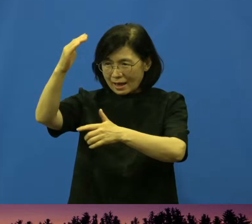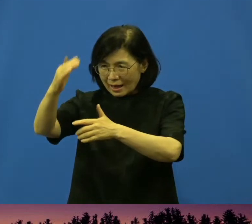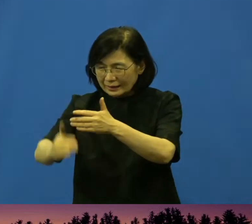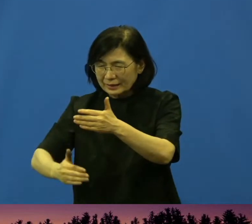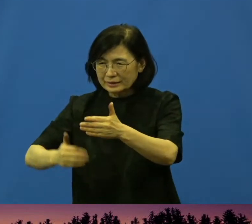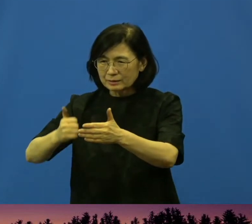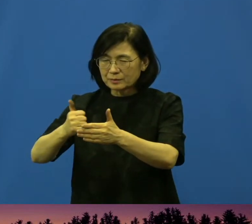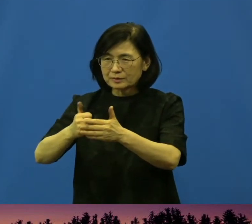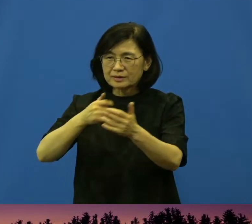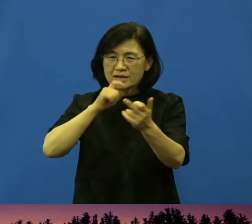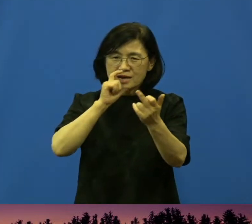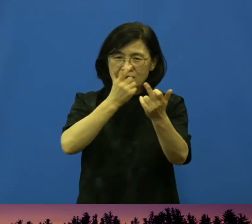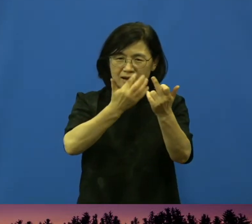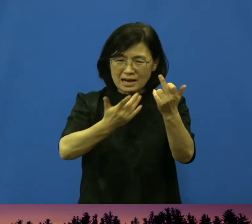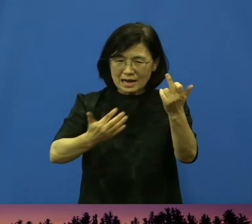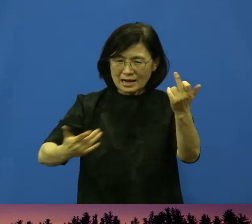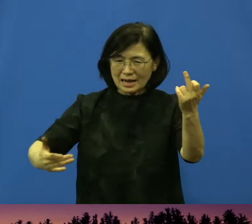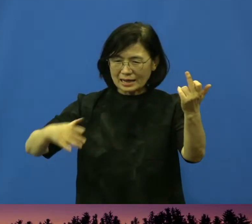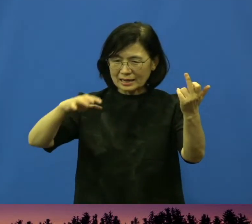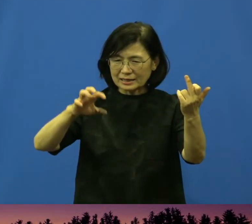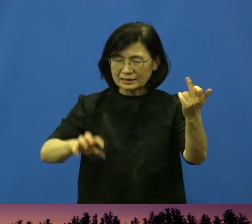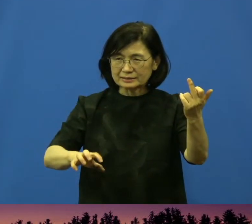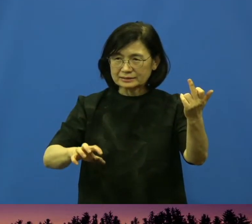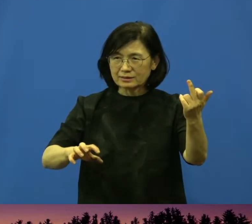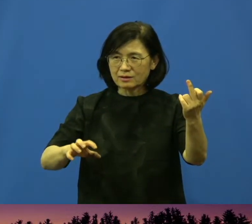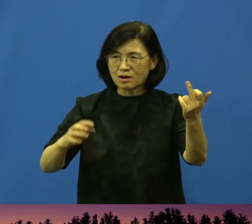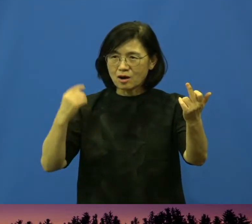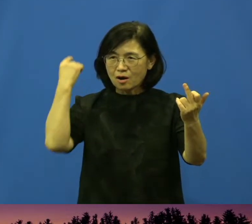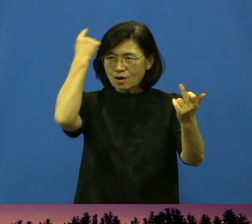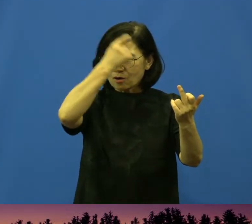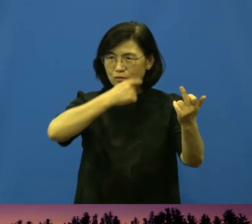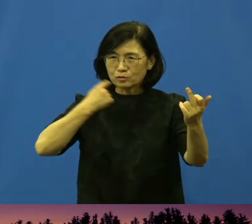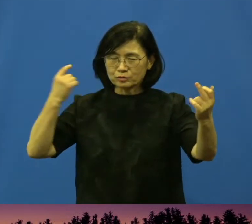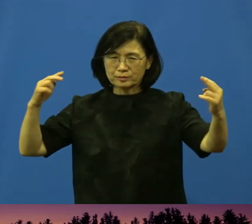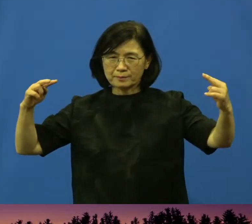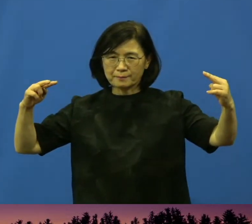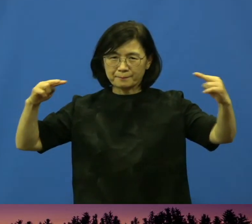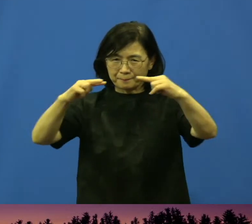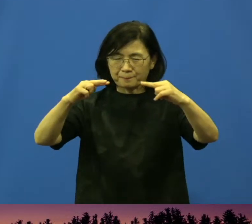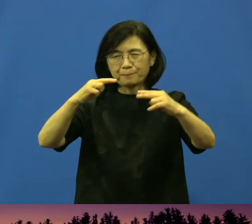거예요. 이걸 우리는 하나님의 급습이라고 얘기해요.